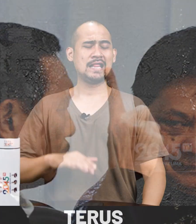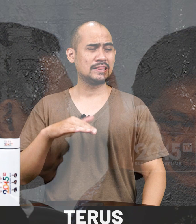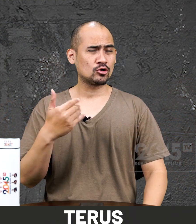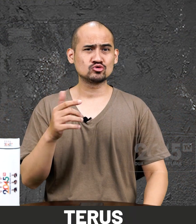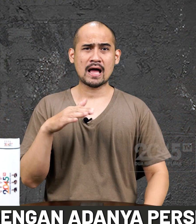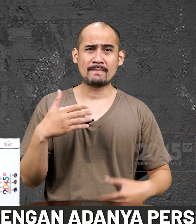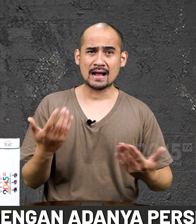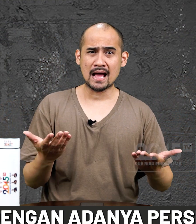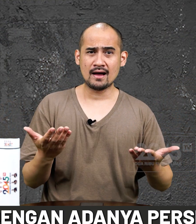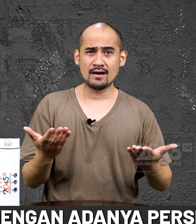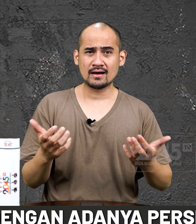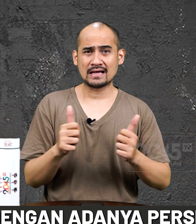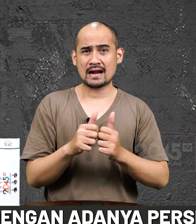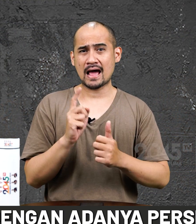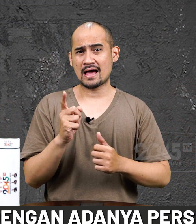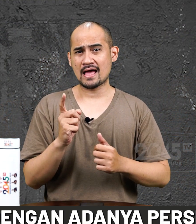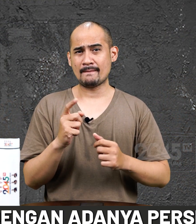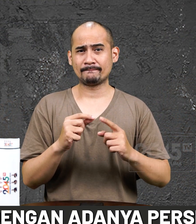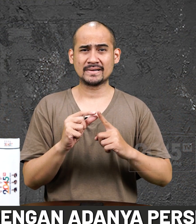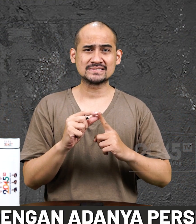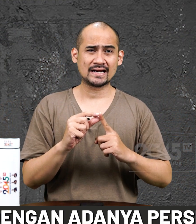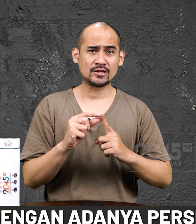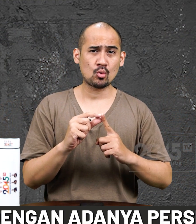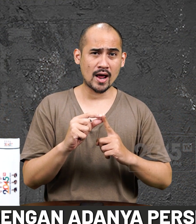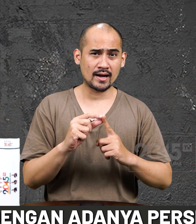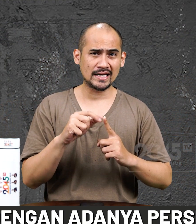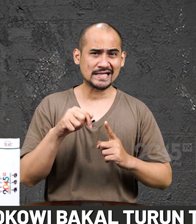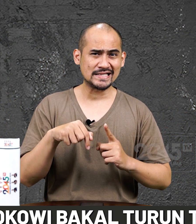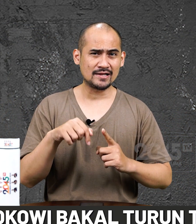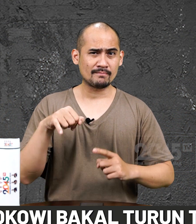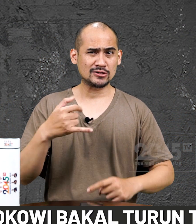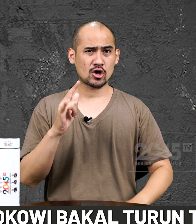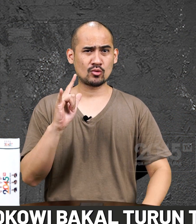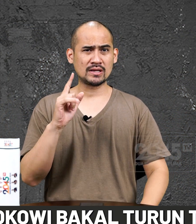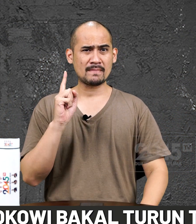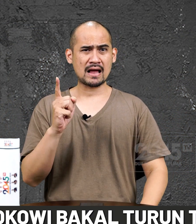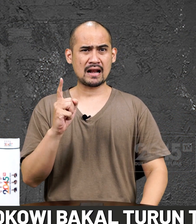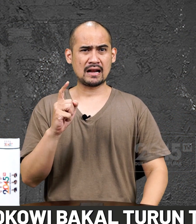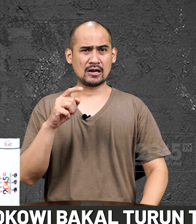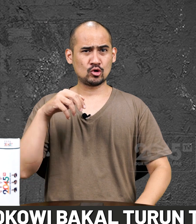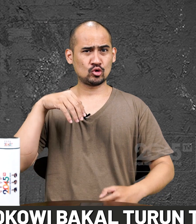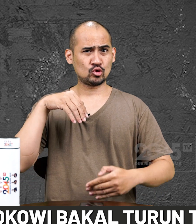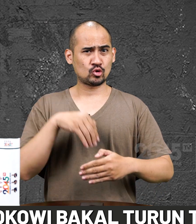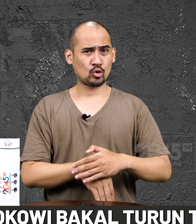Terus, apakah dengan adanya perseteruan ini, Pak Jokowi bakal turun tangan?